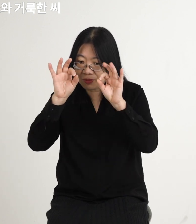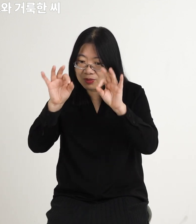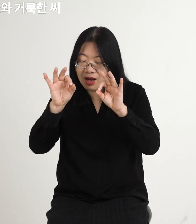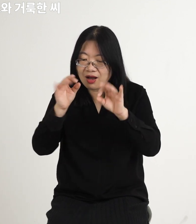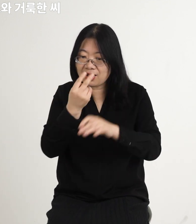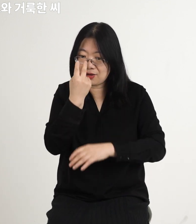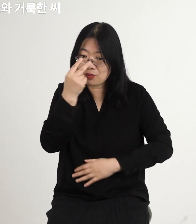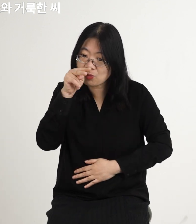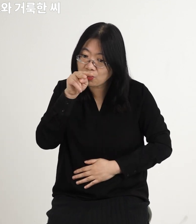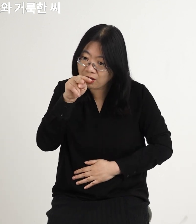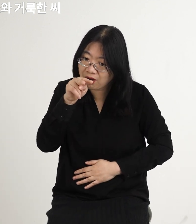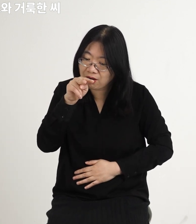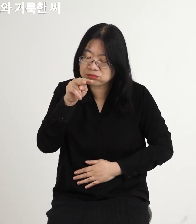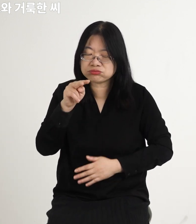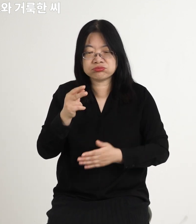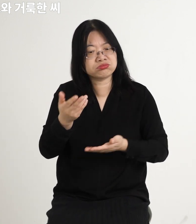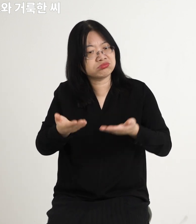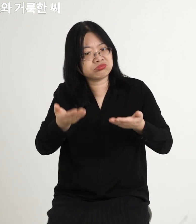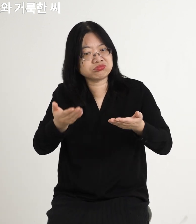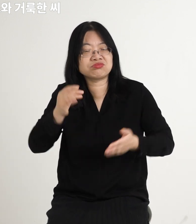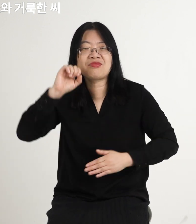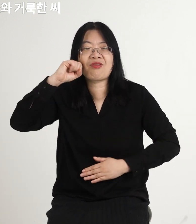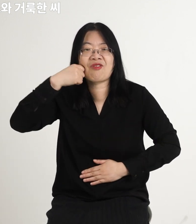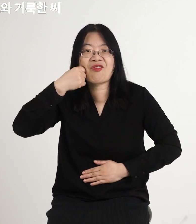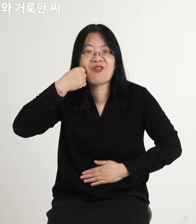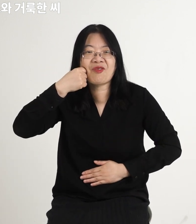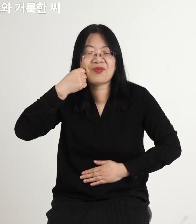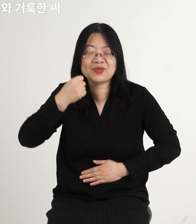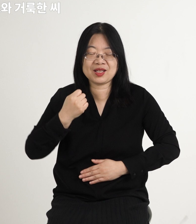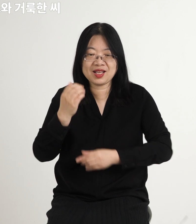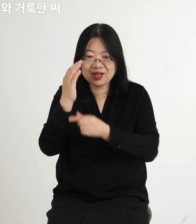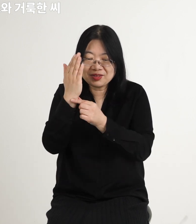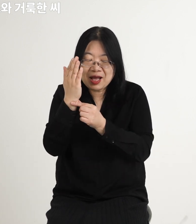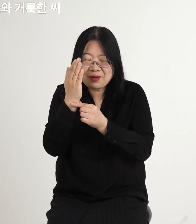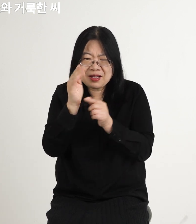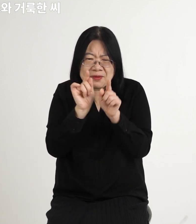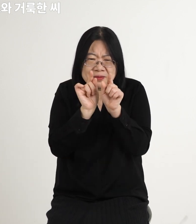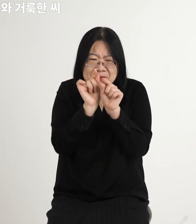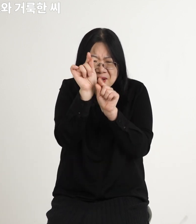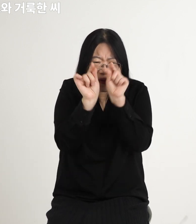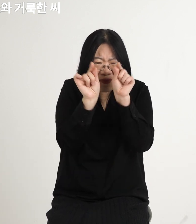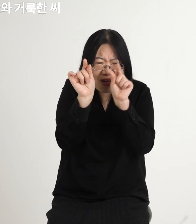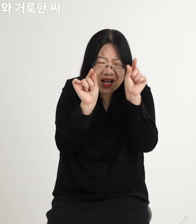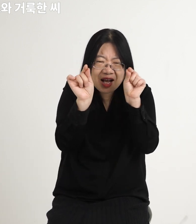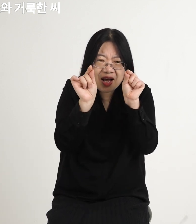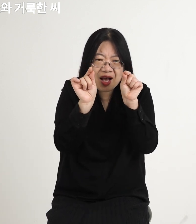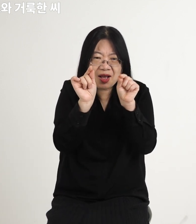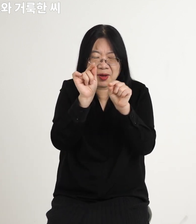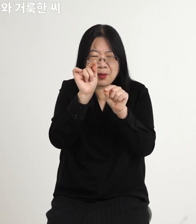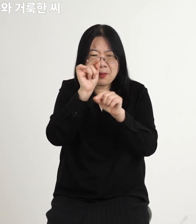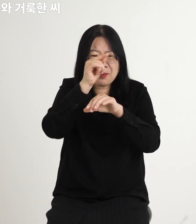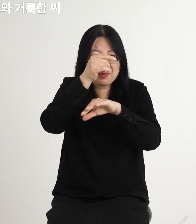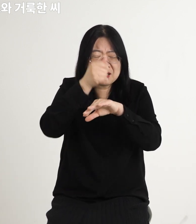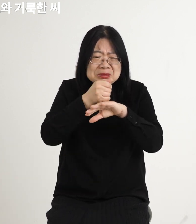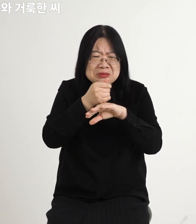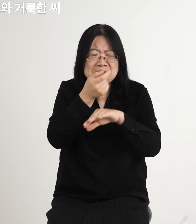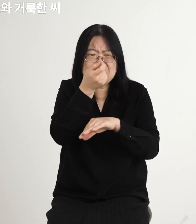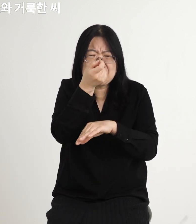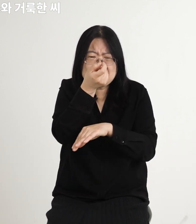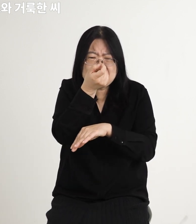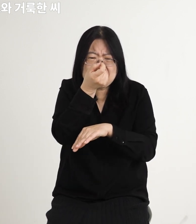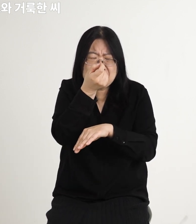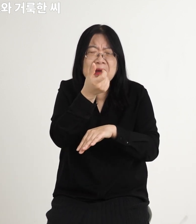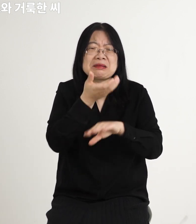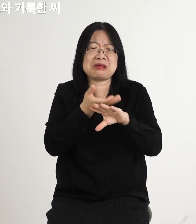육안으로는 잘 구분이 안 돼요. 그 잎사귀 뾰족뾰족한 끄트머리에 미세한 차이가 조금